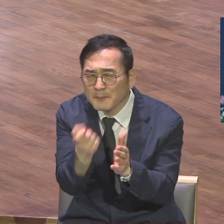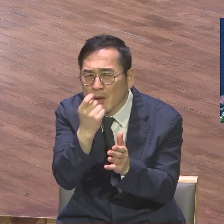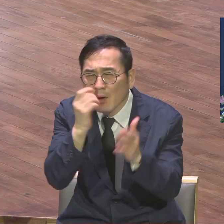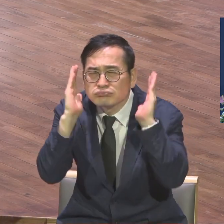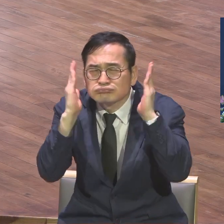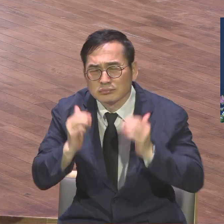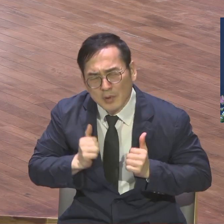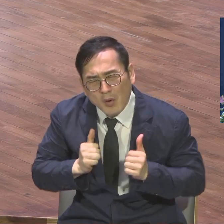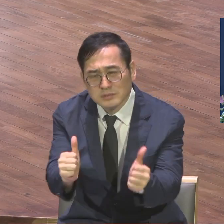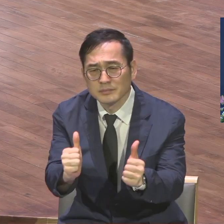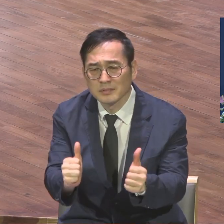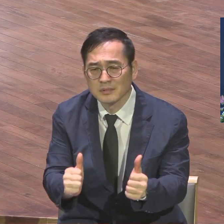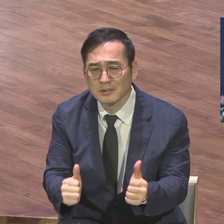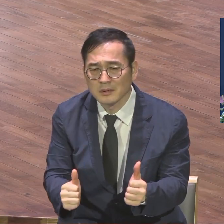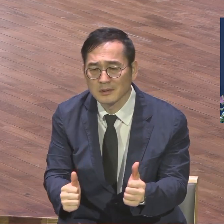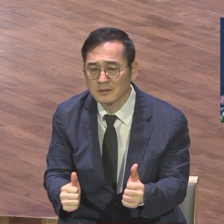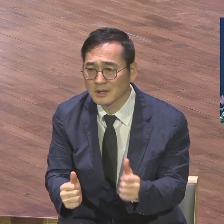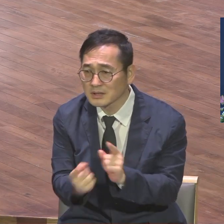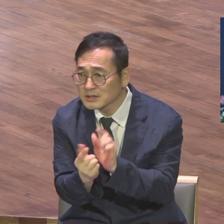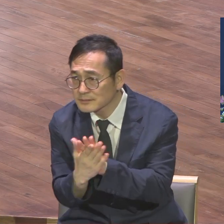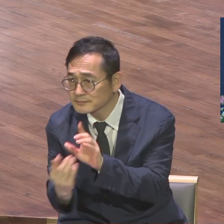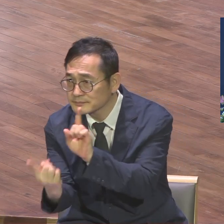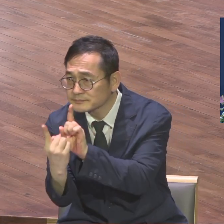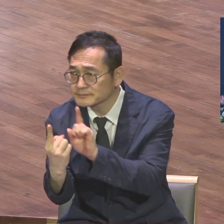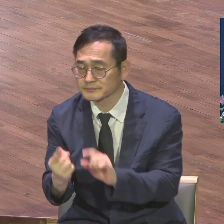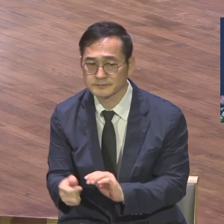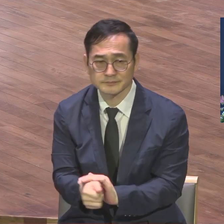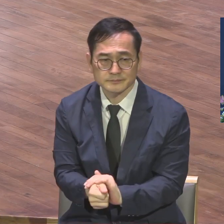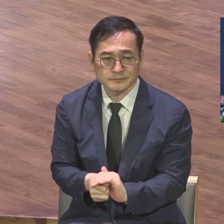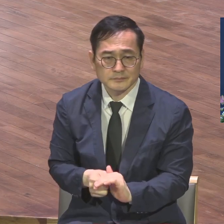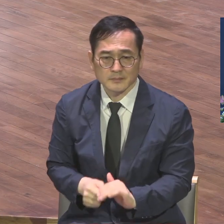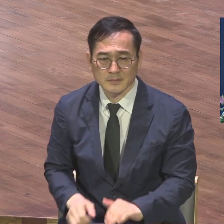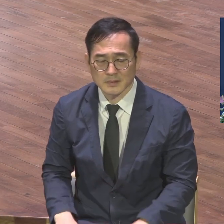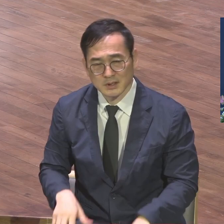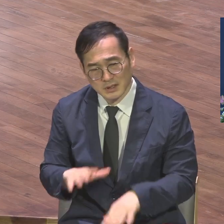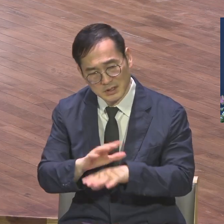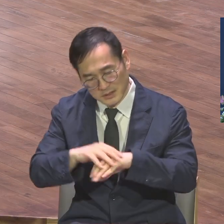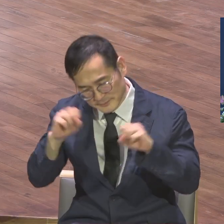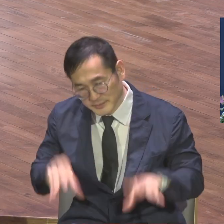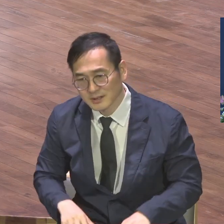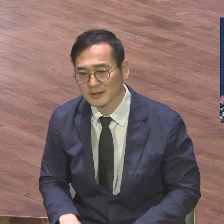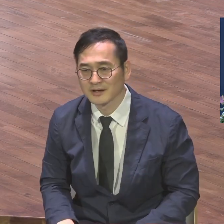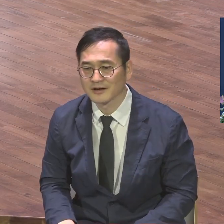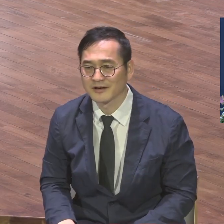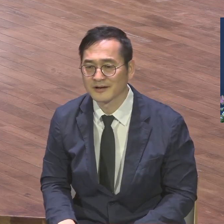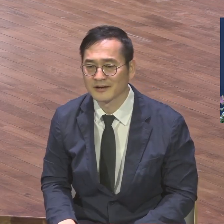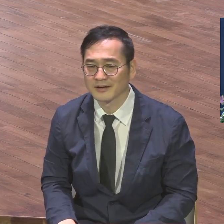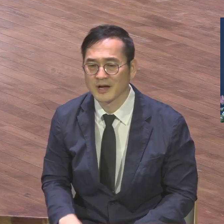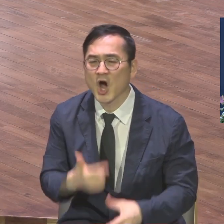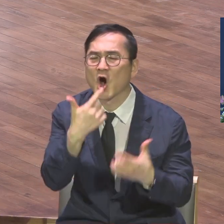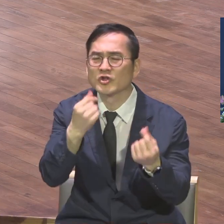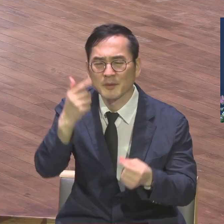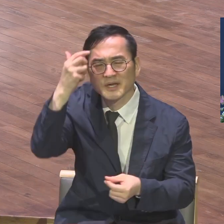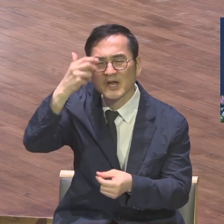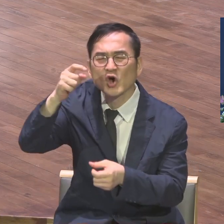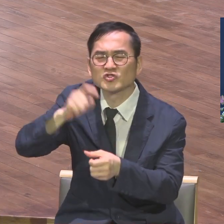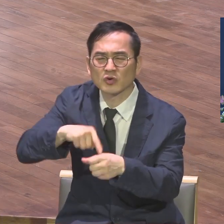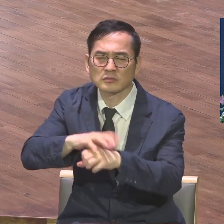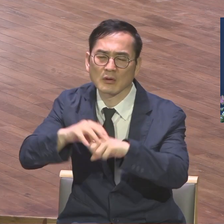어색한 삶을 사람들이 많이 살아요. 영적인 허무종족.